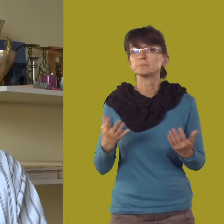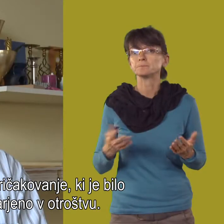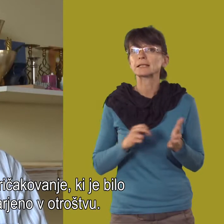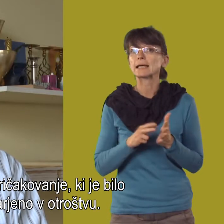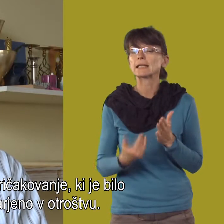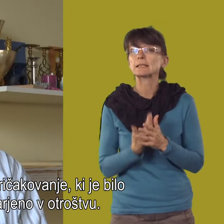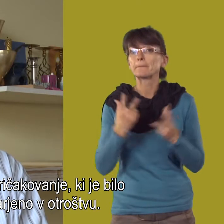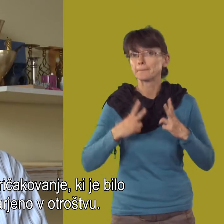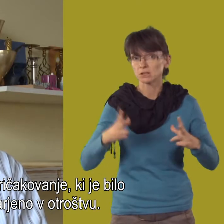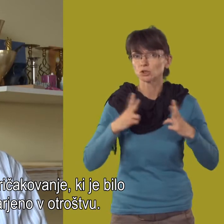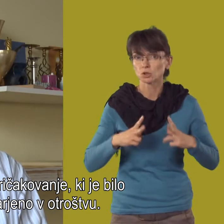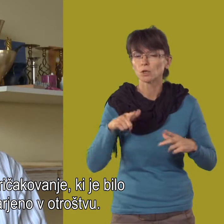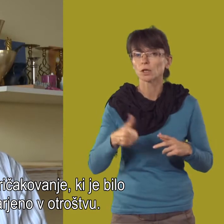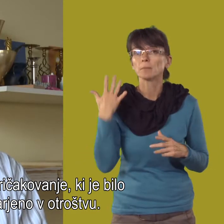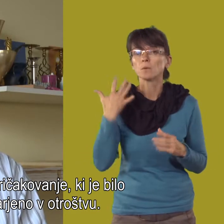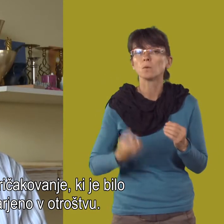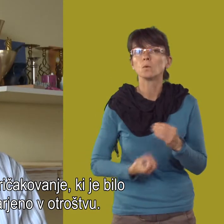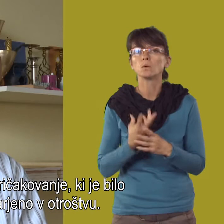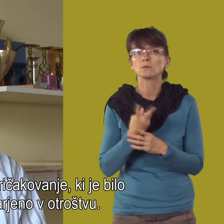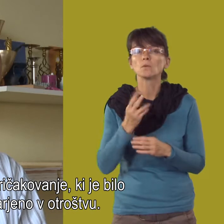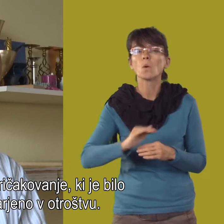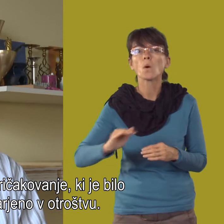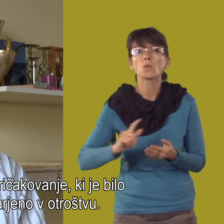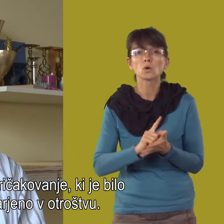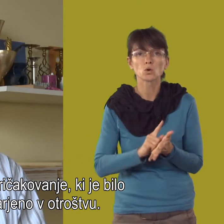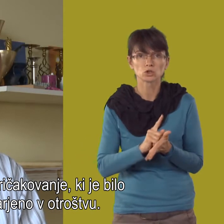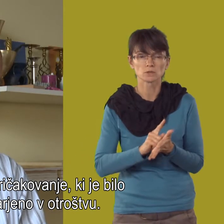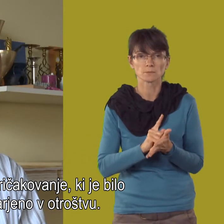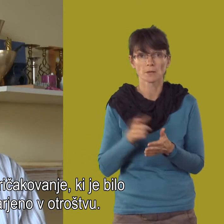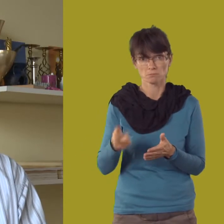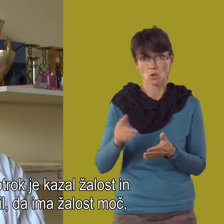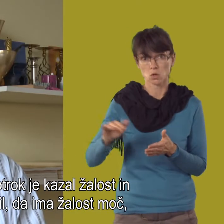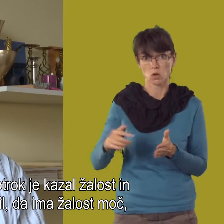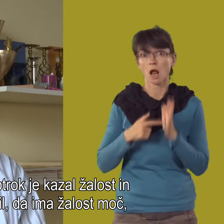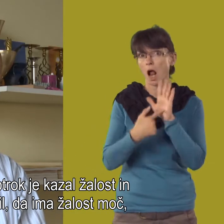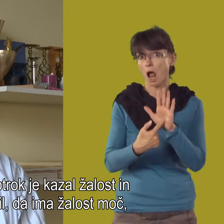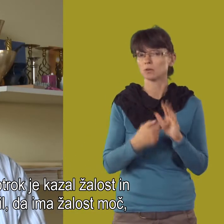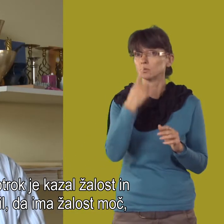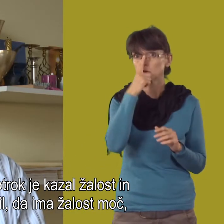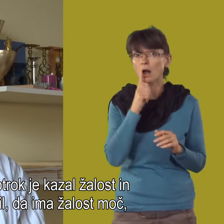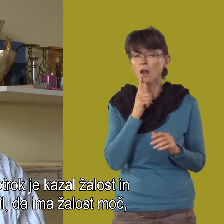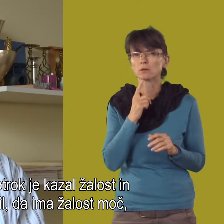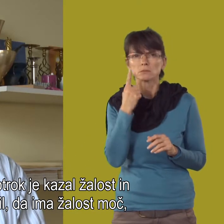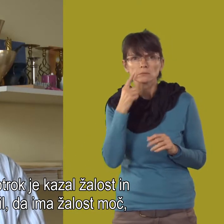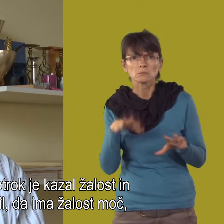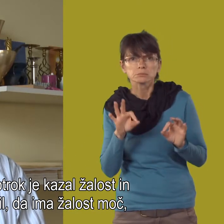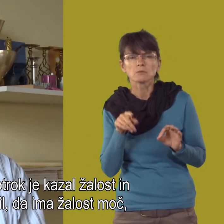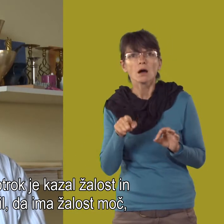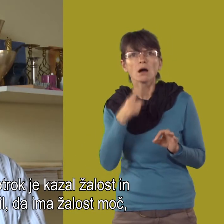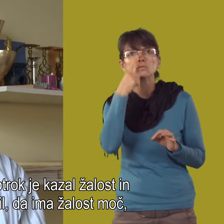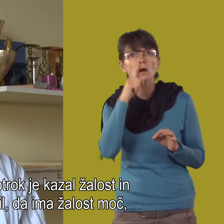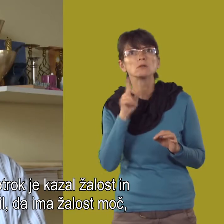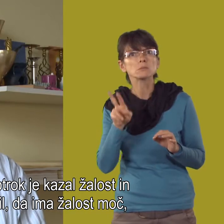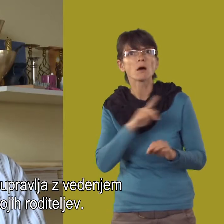Gre za pričakovanje, ki je bilo ustvarjeno v otroštvu. Recimo otrok je kazal žalost in je ugotovil, da ima žalost